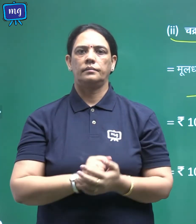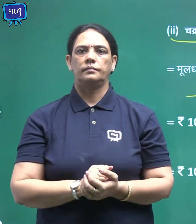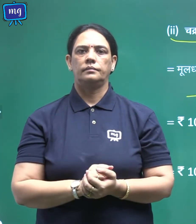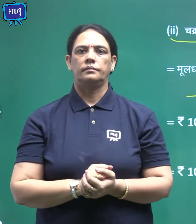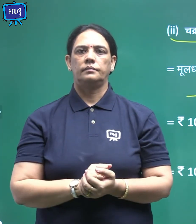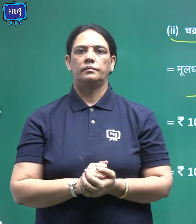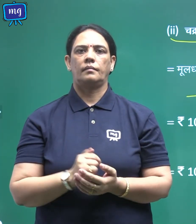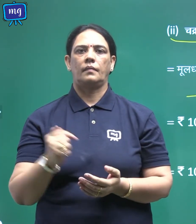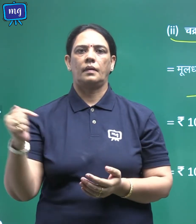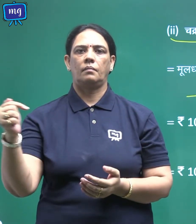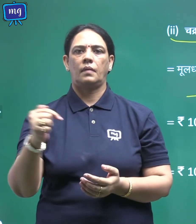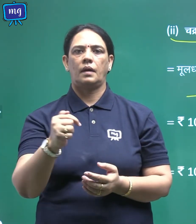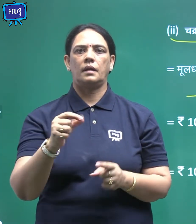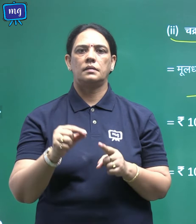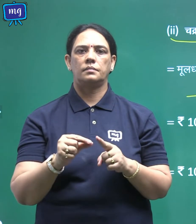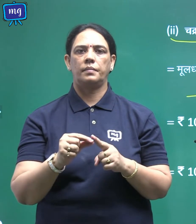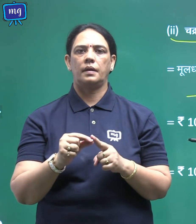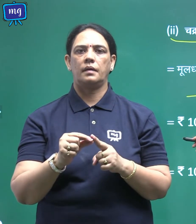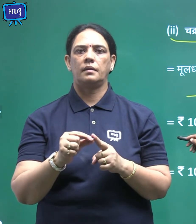माइनस मूलधन।